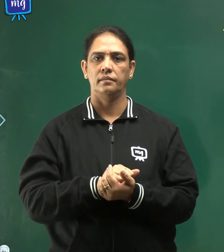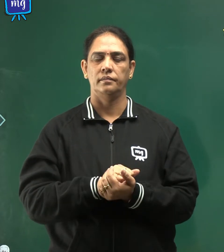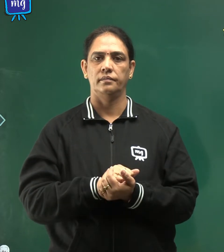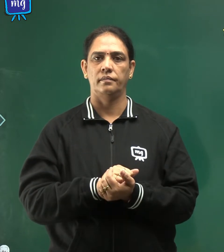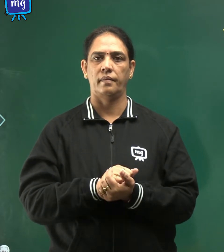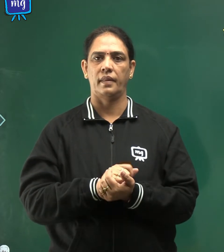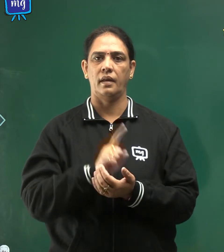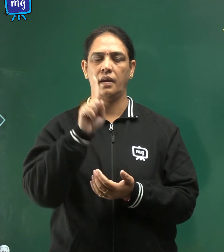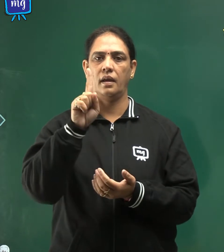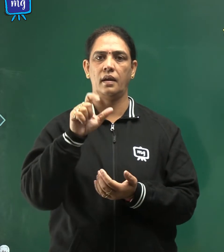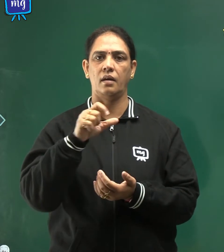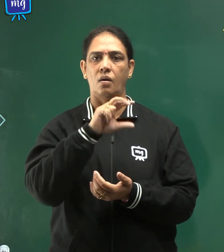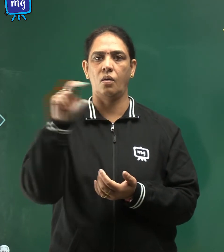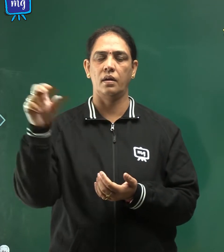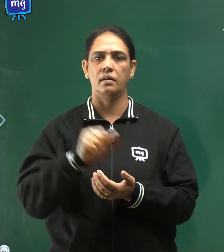1 या